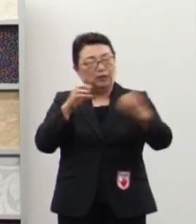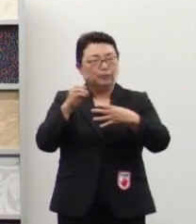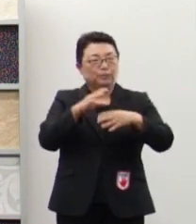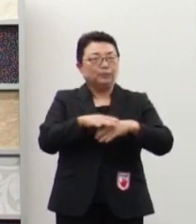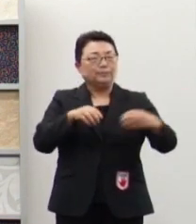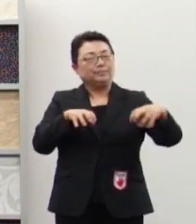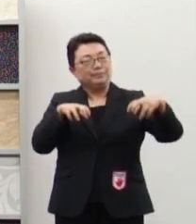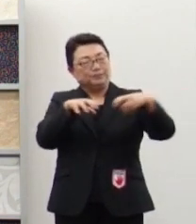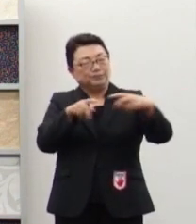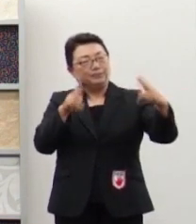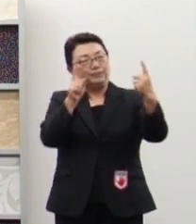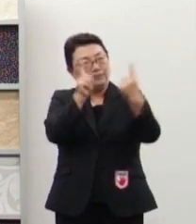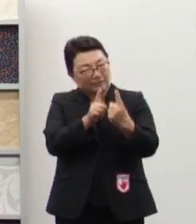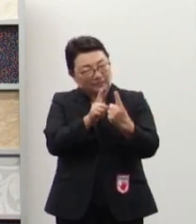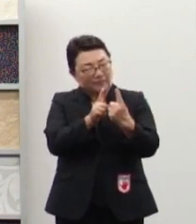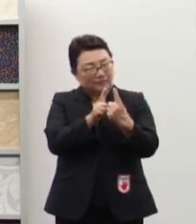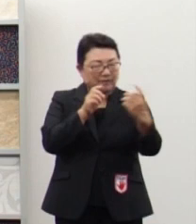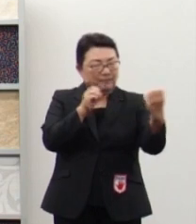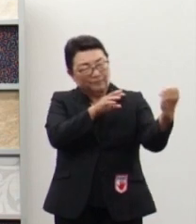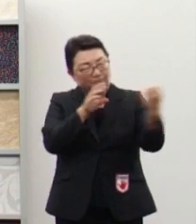まあ、膝を突き合わせてですね、